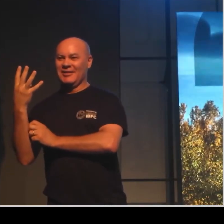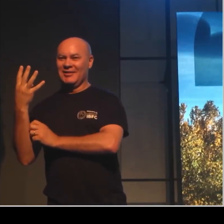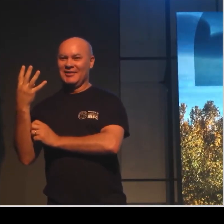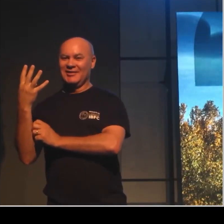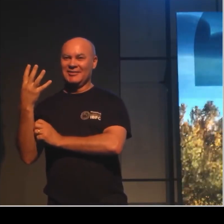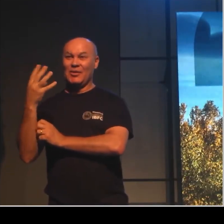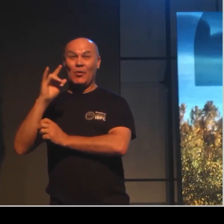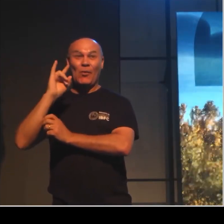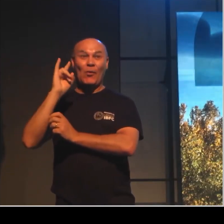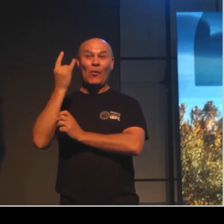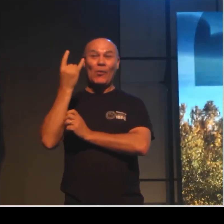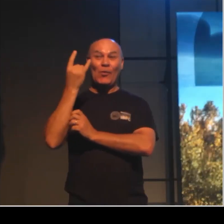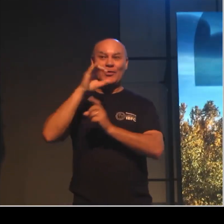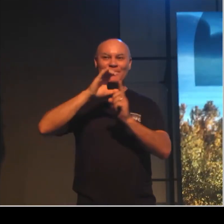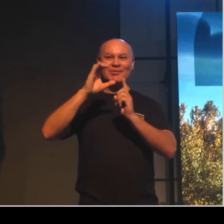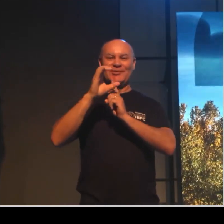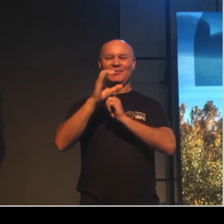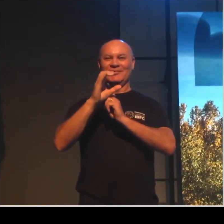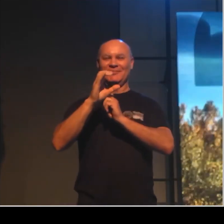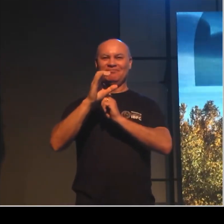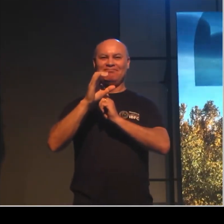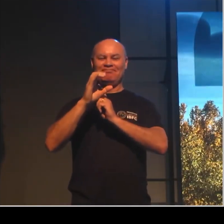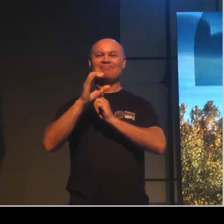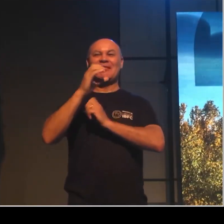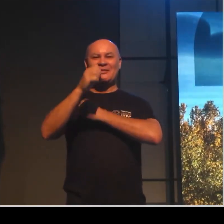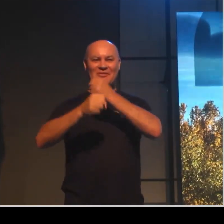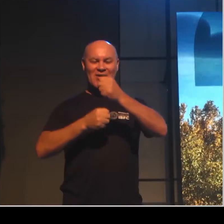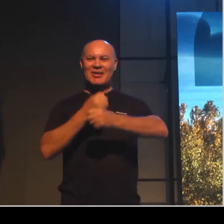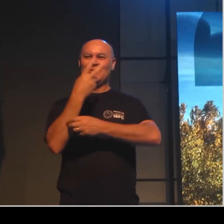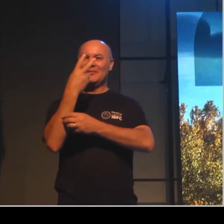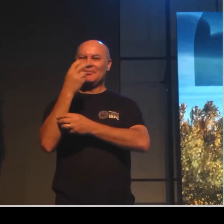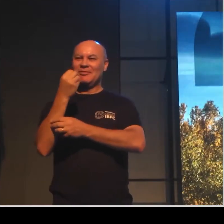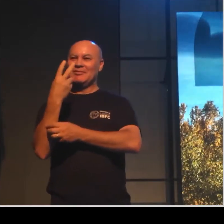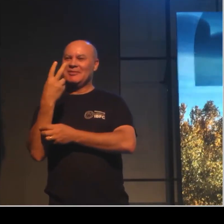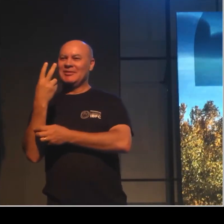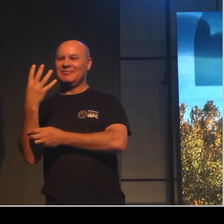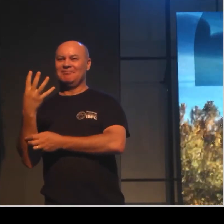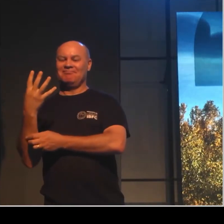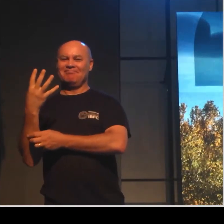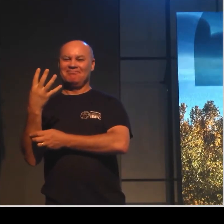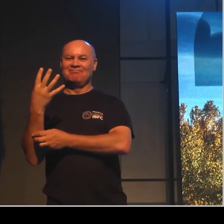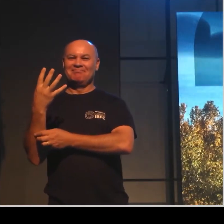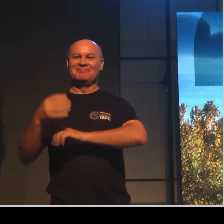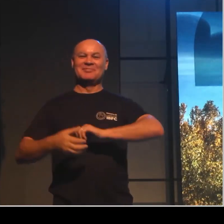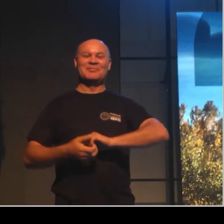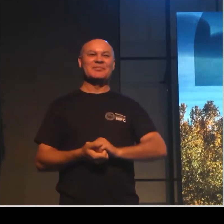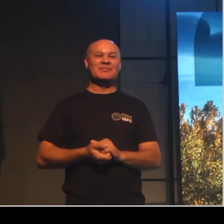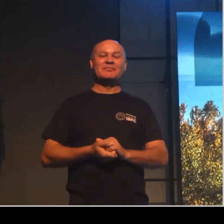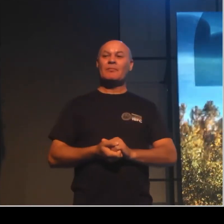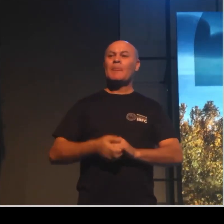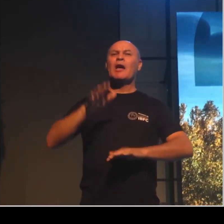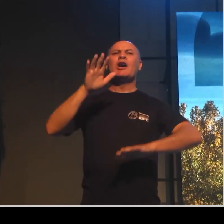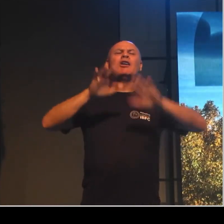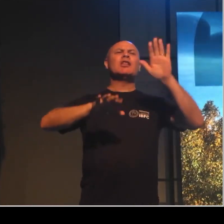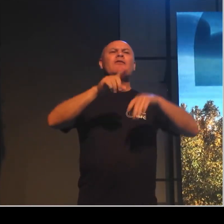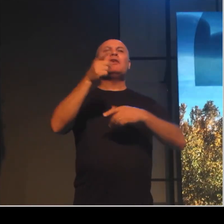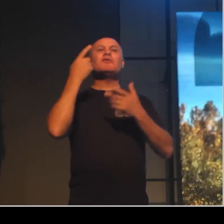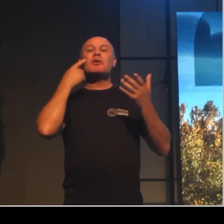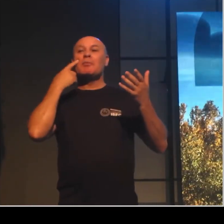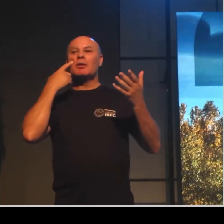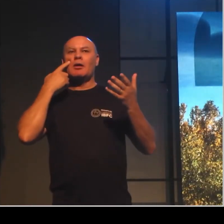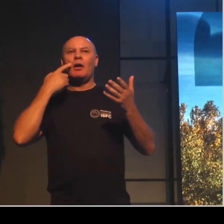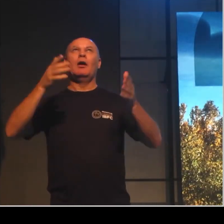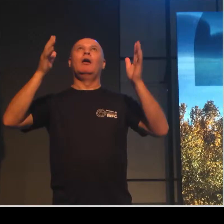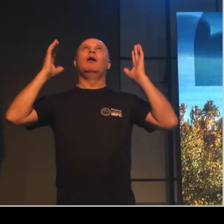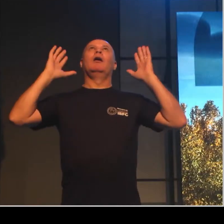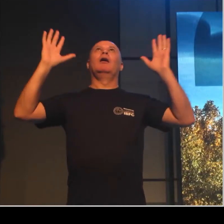dizendo assim, mas o último culto desse ano. E talvez você diga assim, graças a Deus